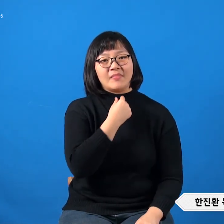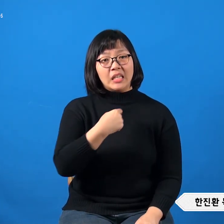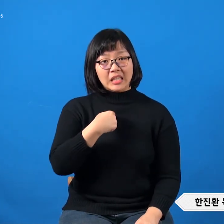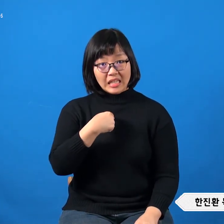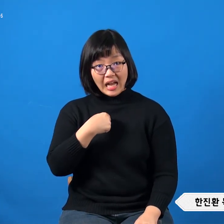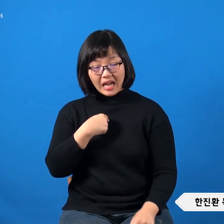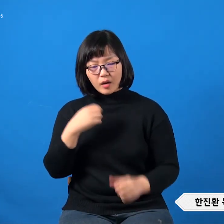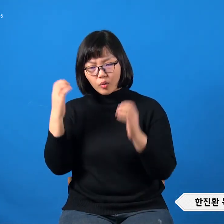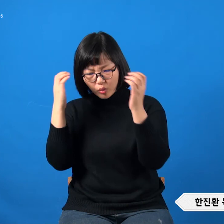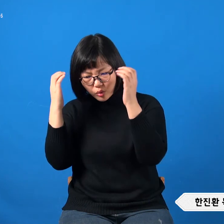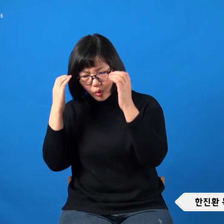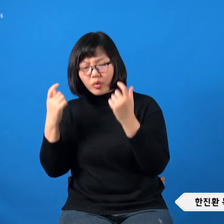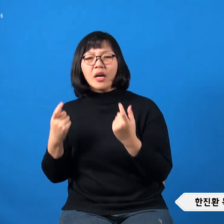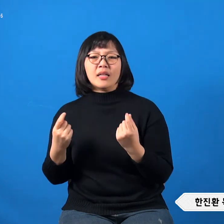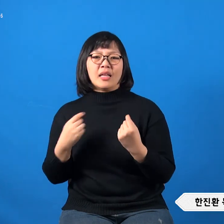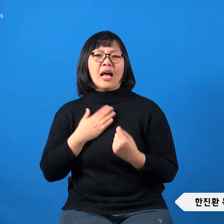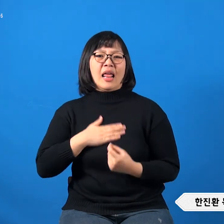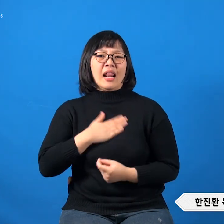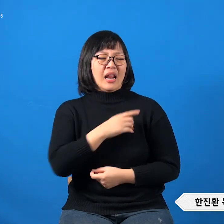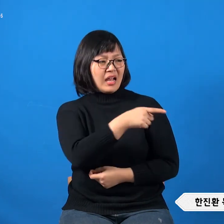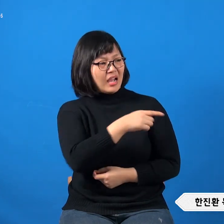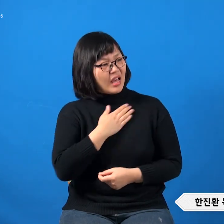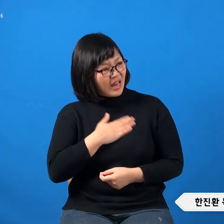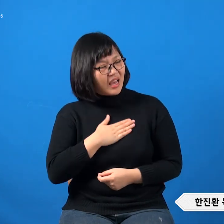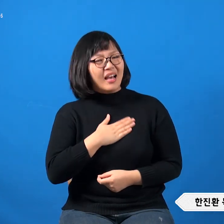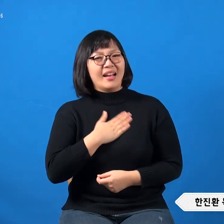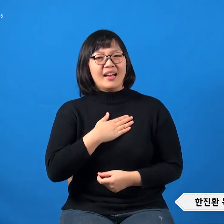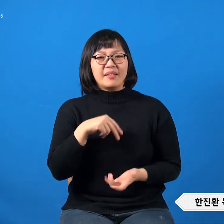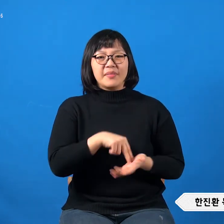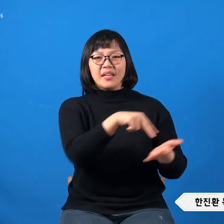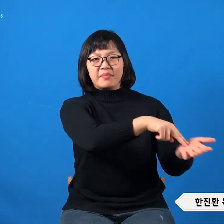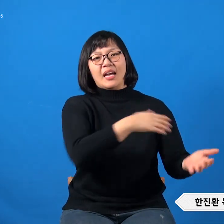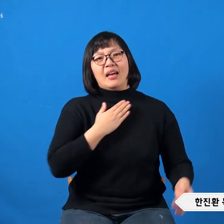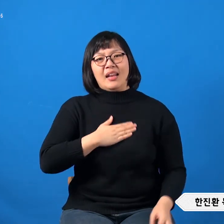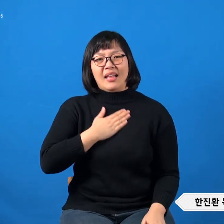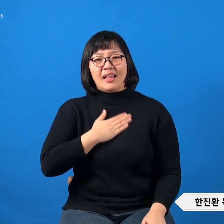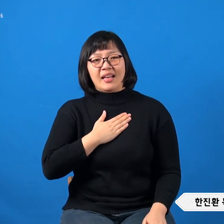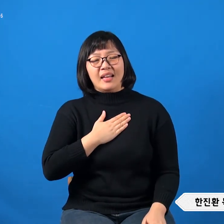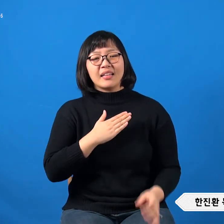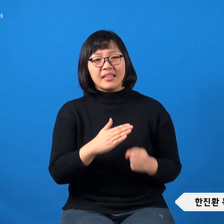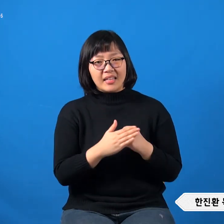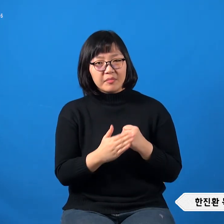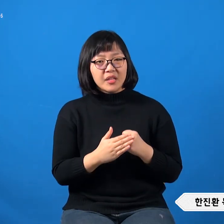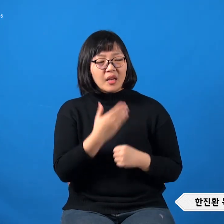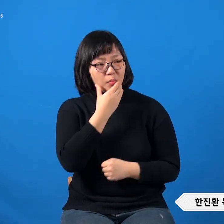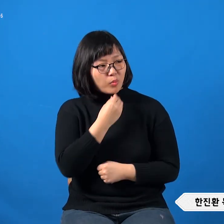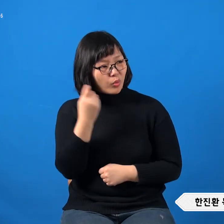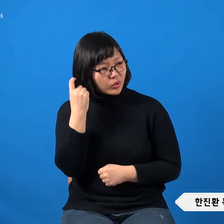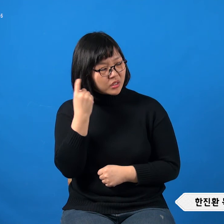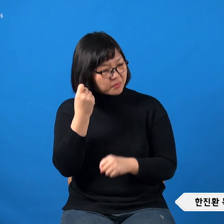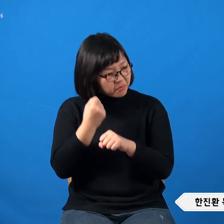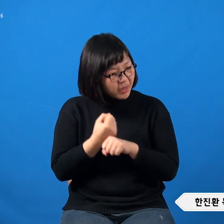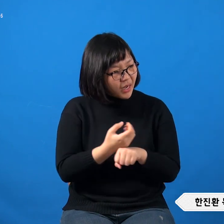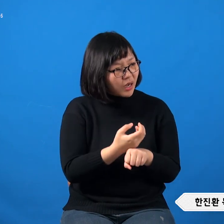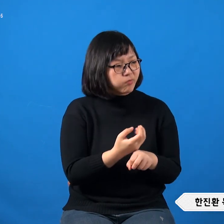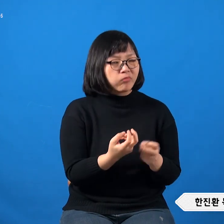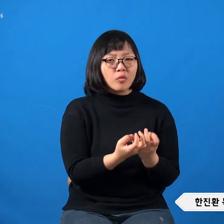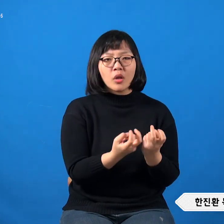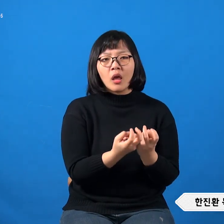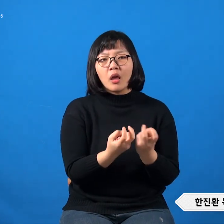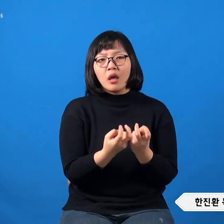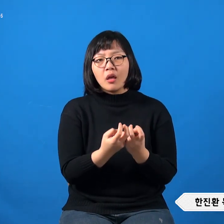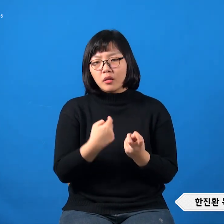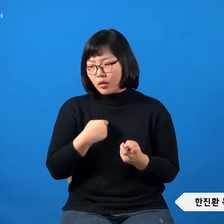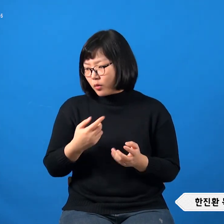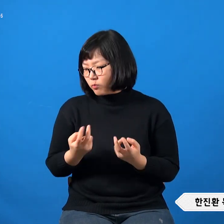당하니까 다른 고통받는 사람들에 대해서 마음이 열린 것이죠. 그런데 마음뿐이고 복음을 전할 무슨 아무 준비가 되어